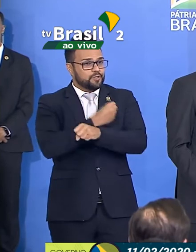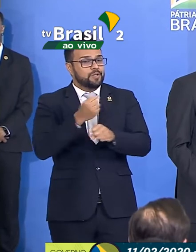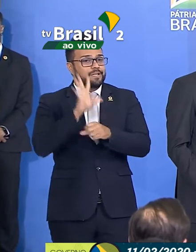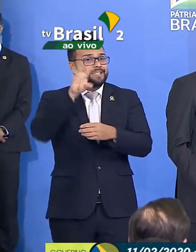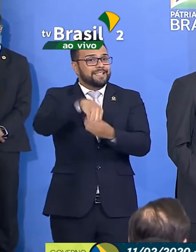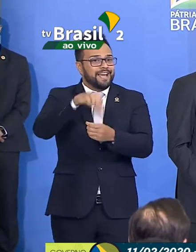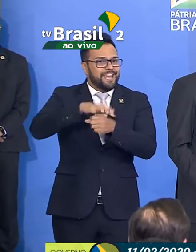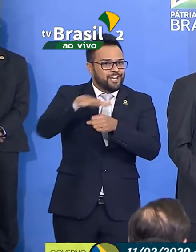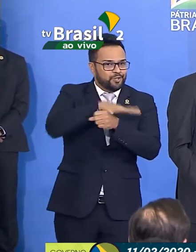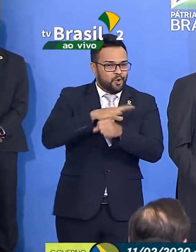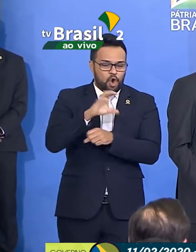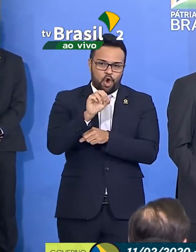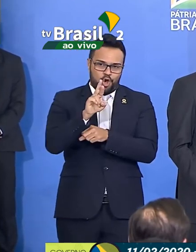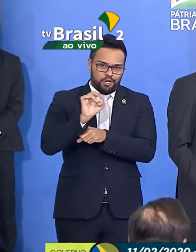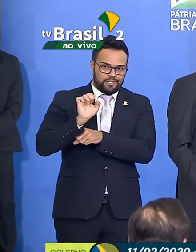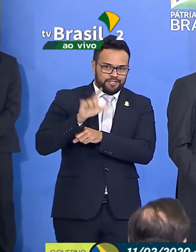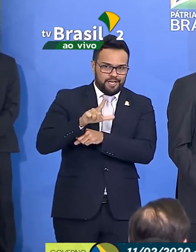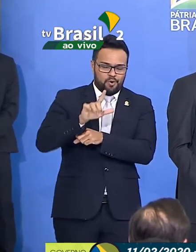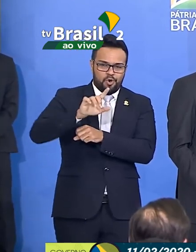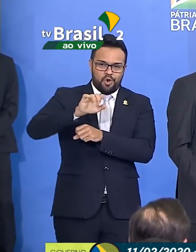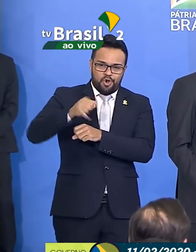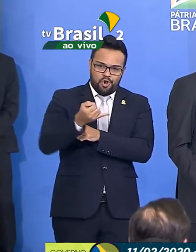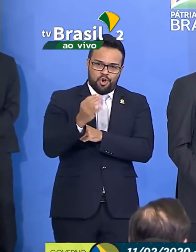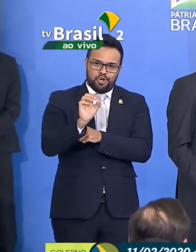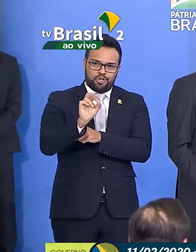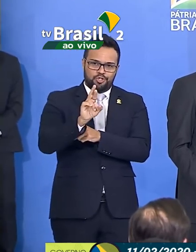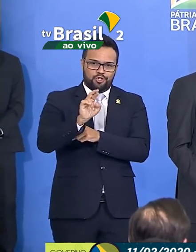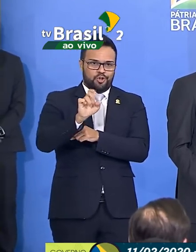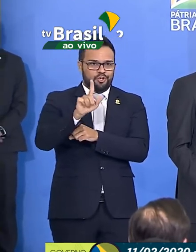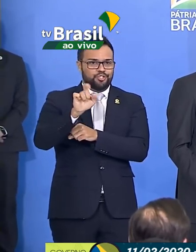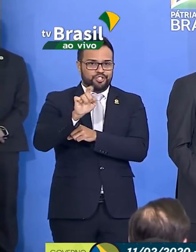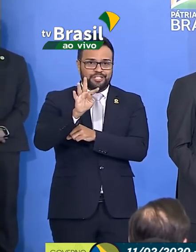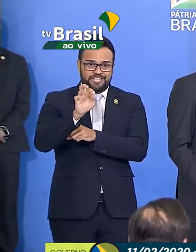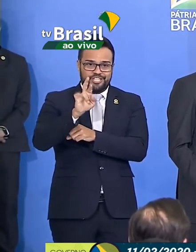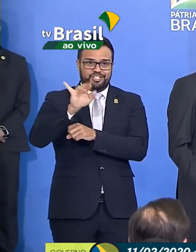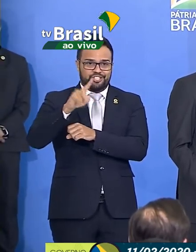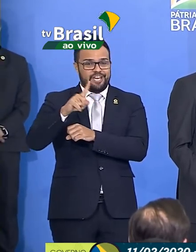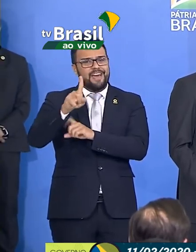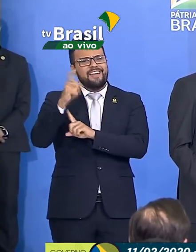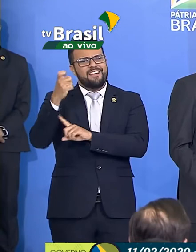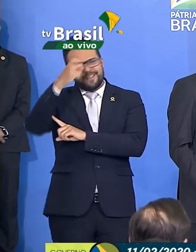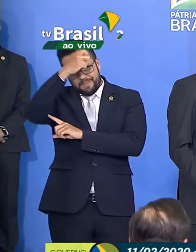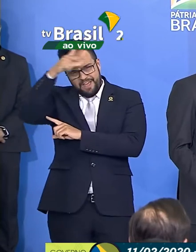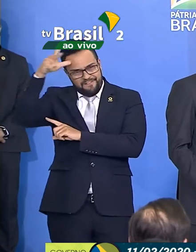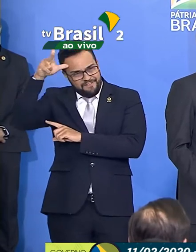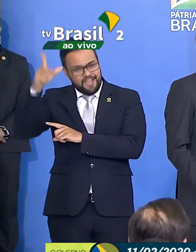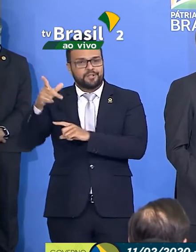Selva. Coronel Teixeira, Jorge Teixeira, famoso Teixeirão, foi prefeito de Manaus, depois